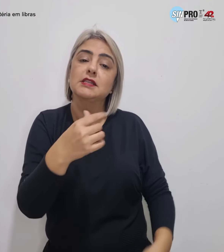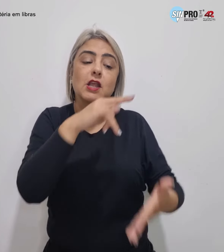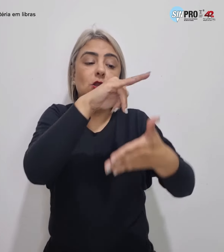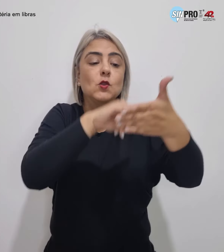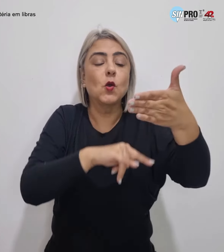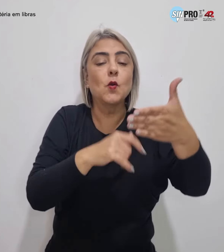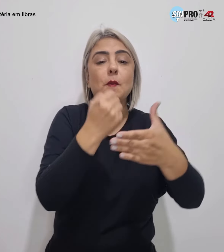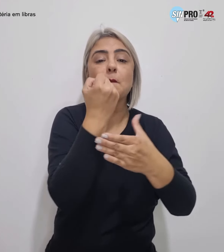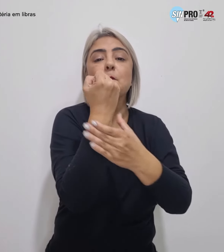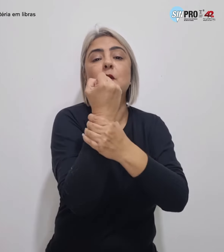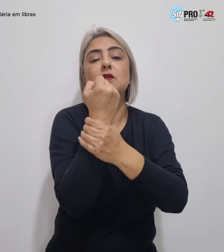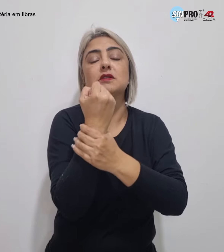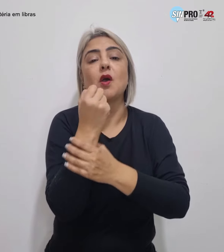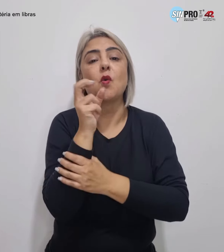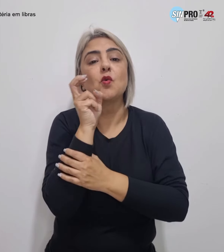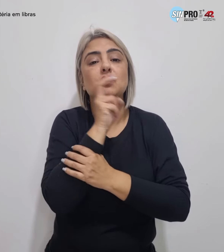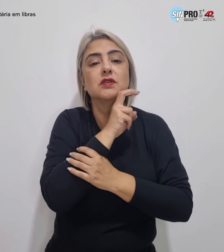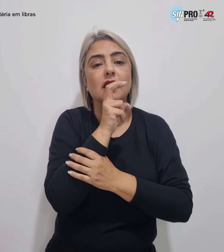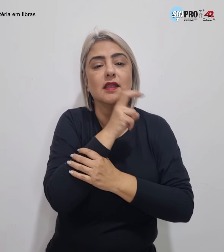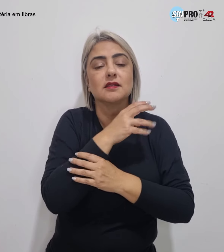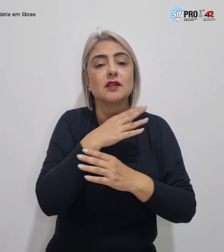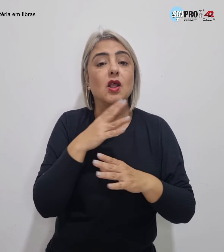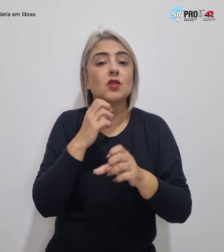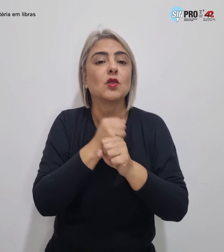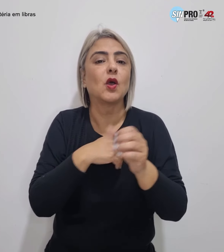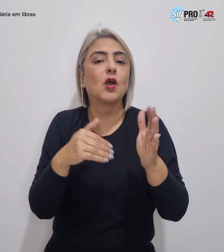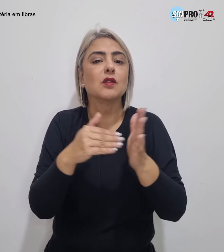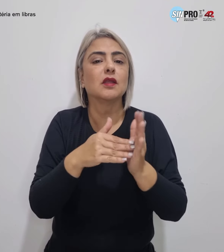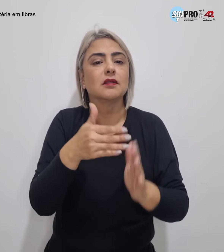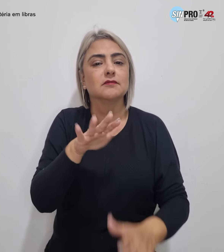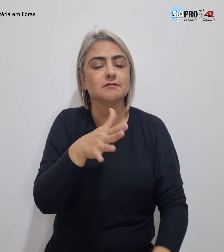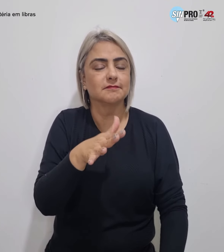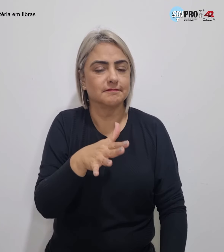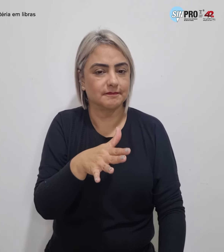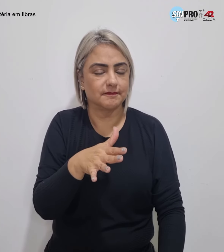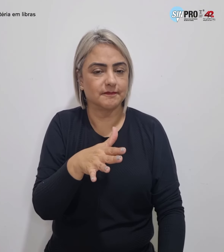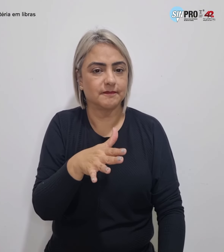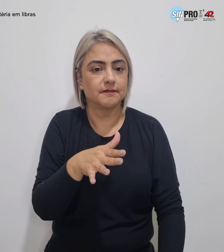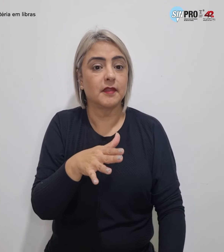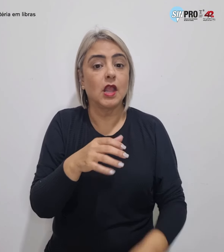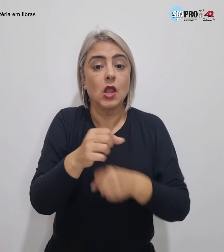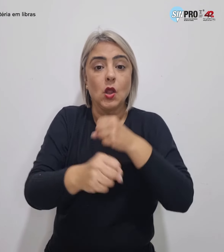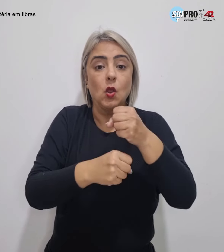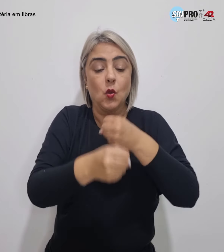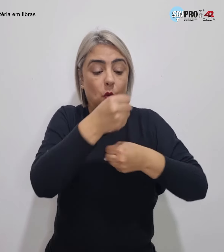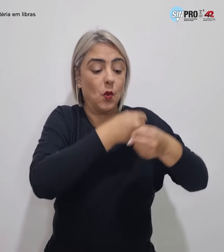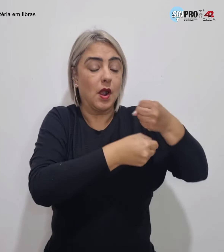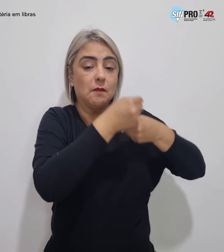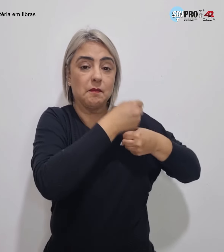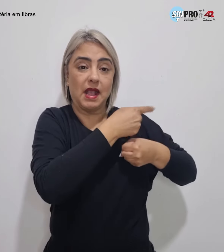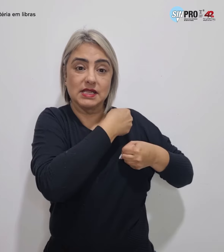protetivas de urgência Total ou parcialmente no ano passado foram